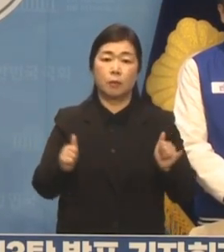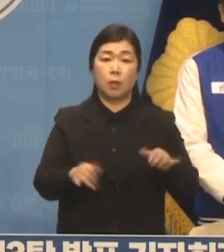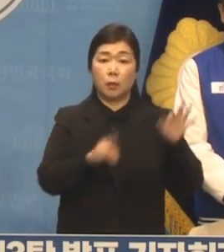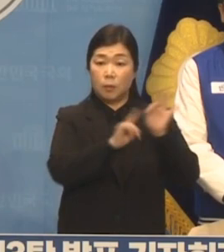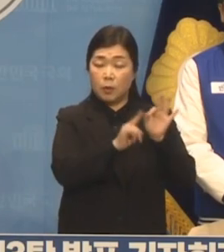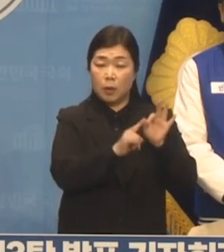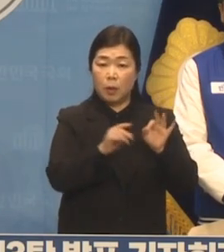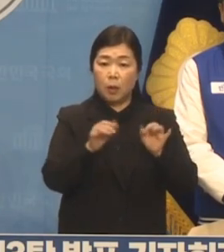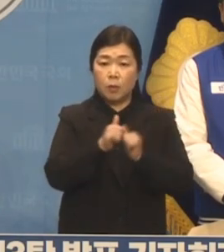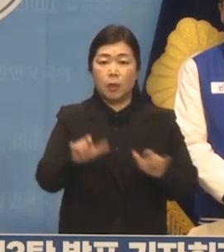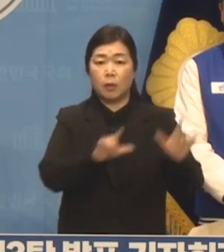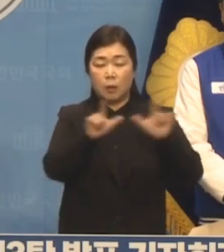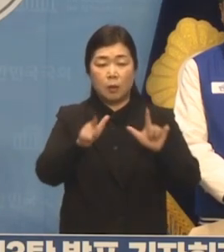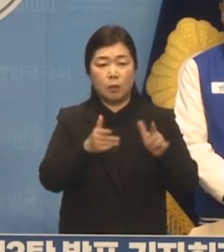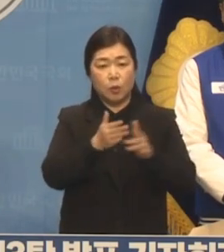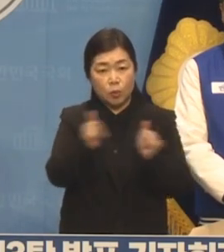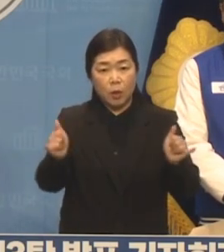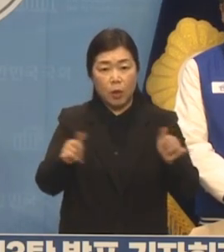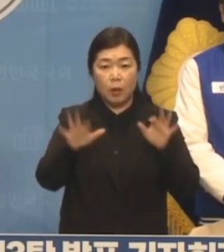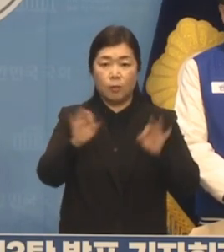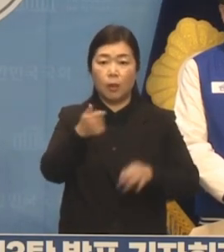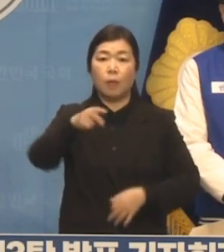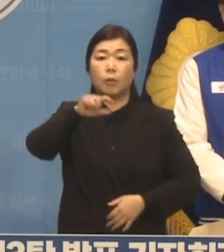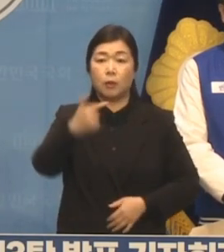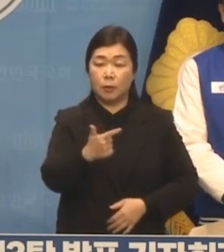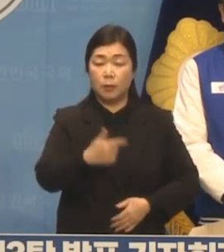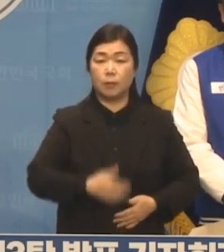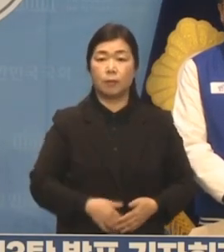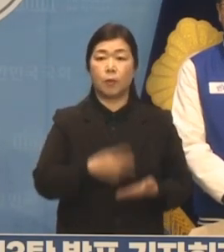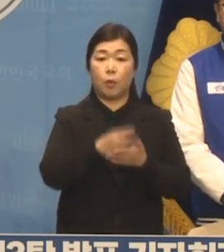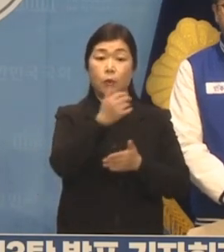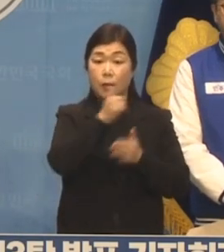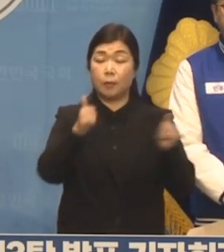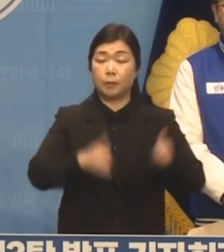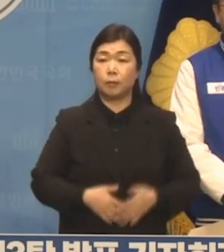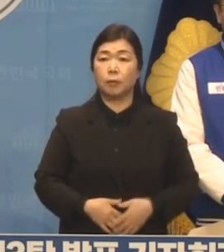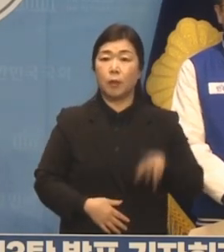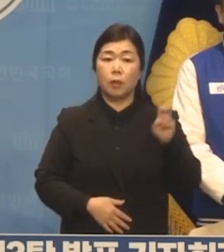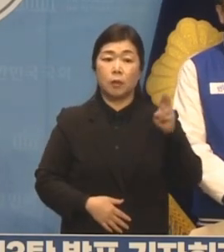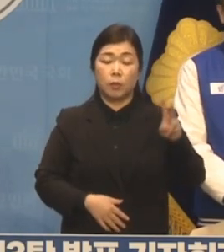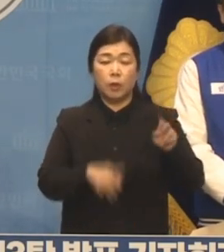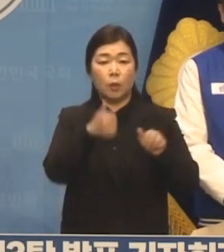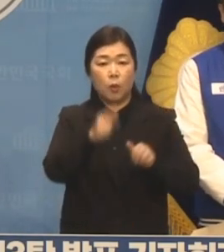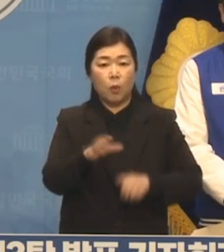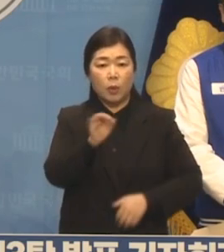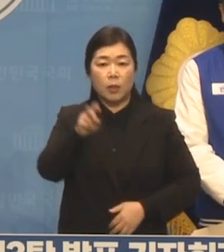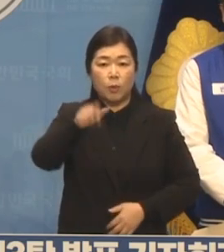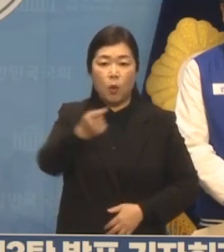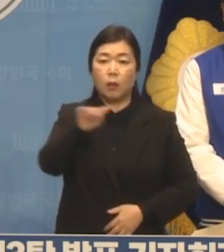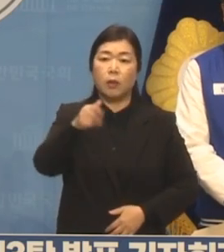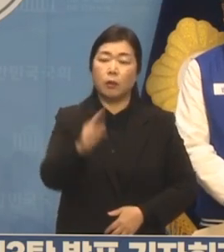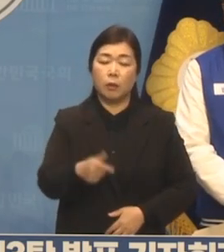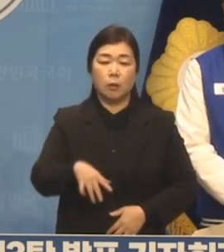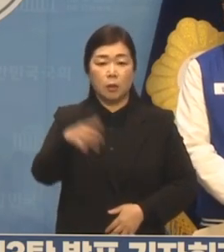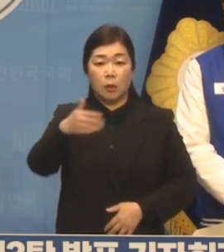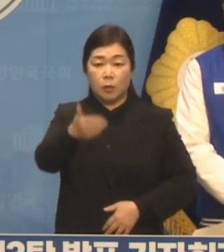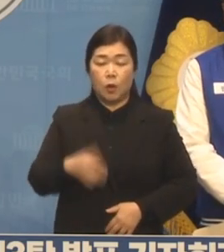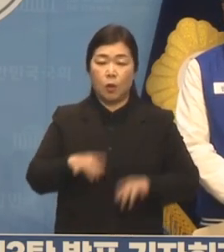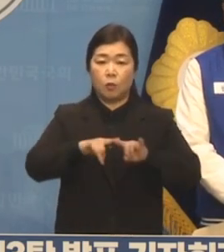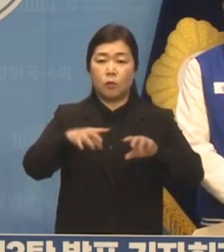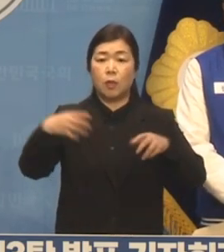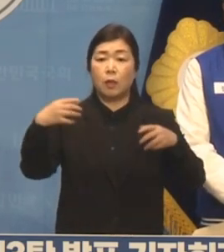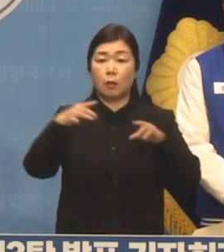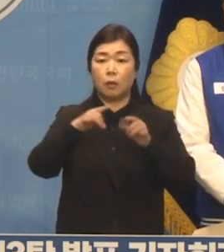10호 민생전문가 김남근 변호사님 오셨습니다. 영입인재 22호 임광현 전 국세청